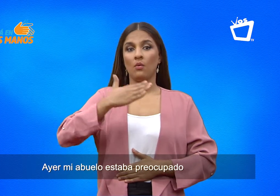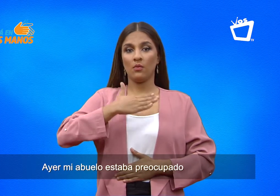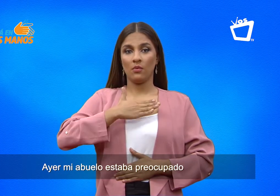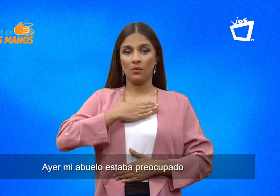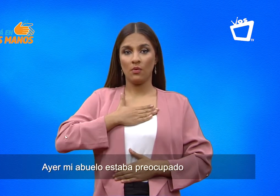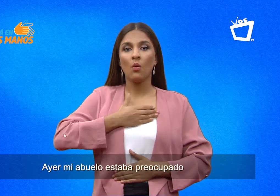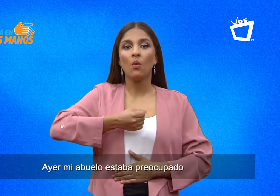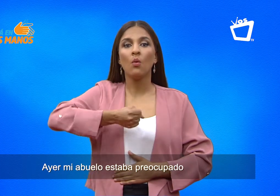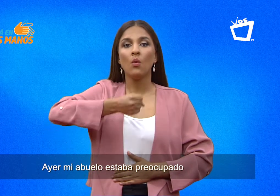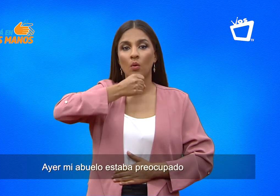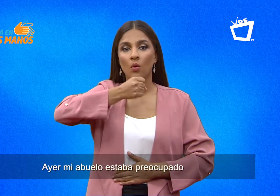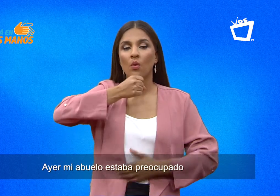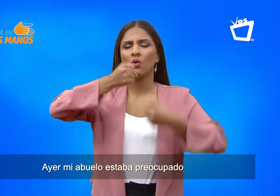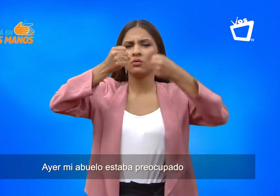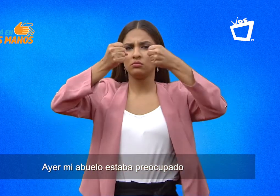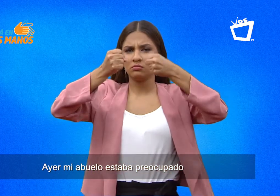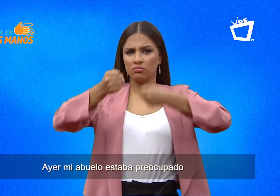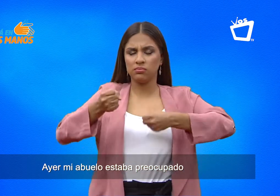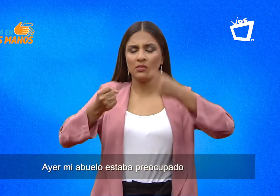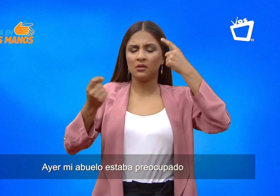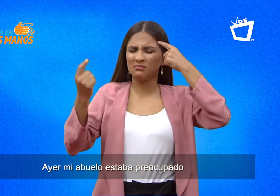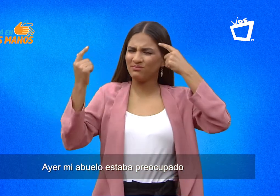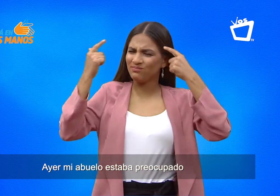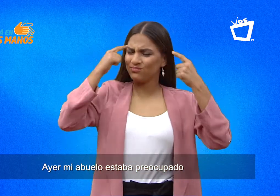Ayer mi abuelo estaba preocupado.